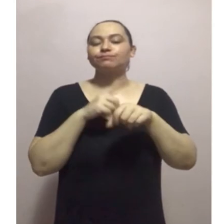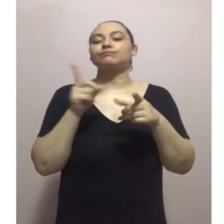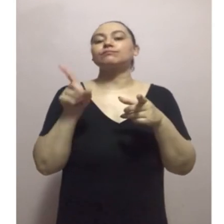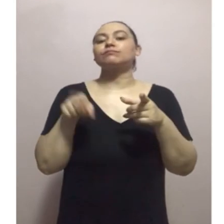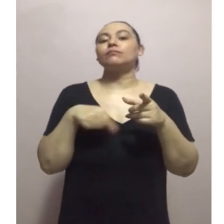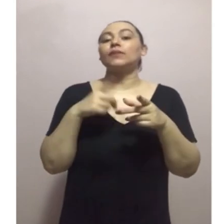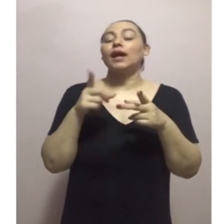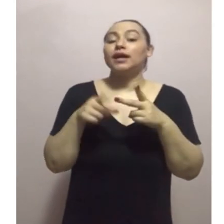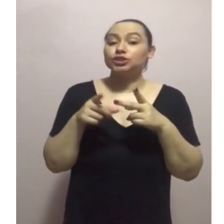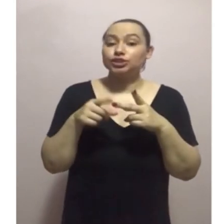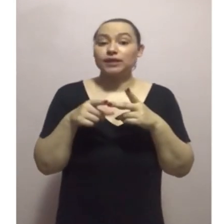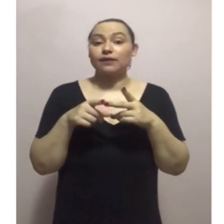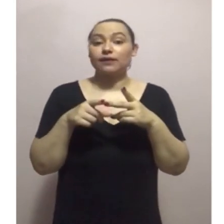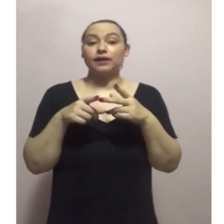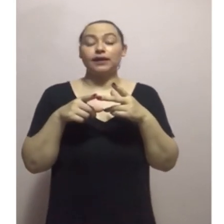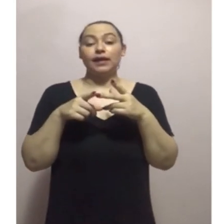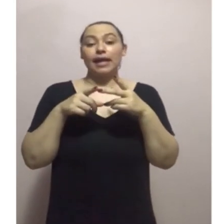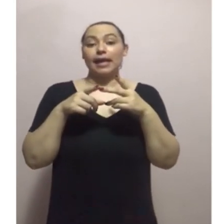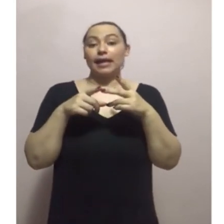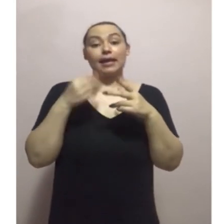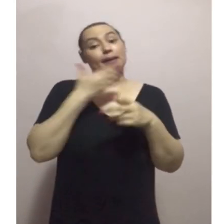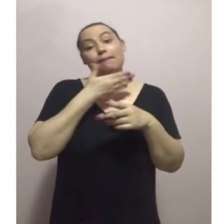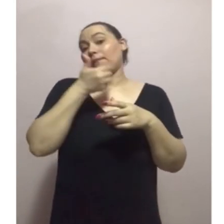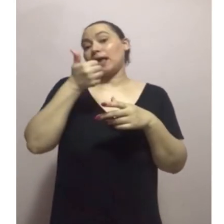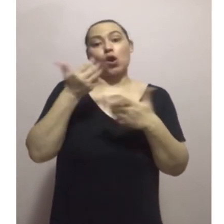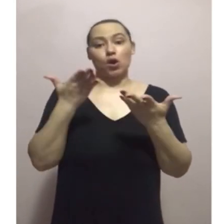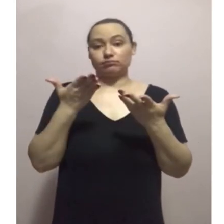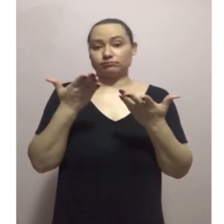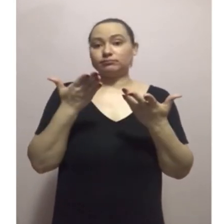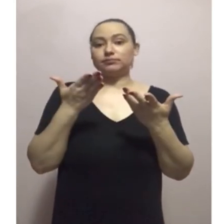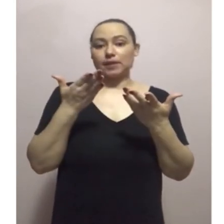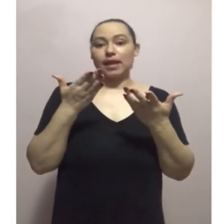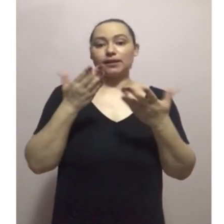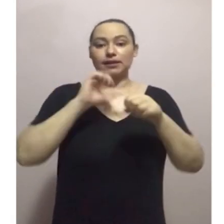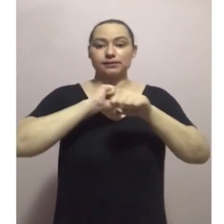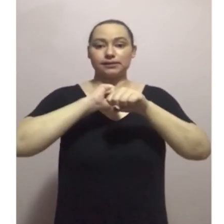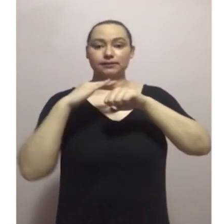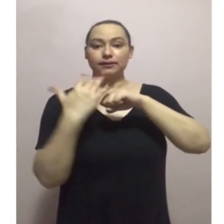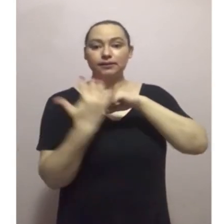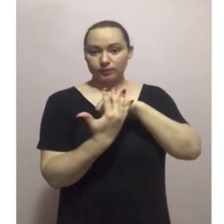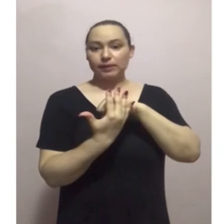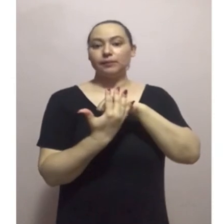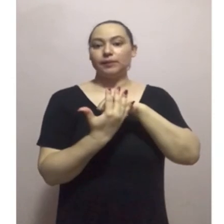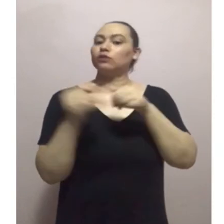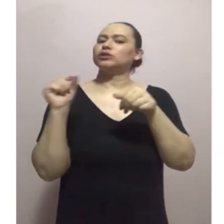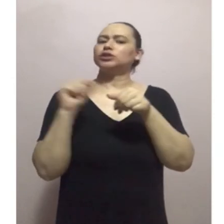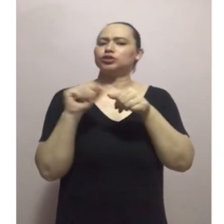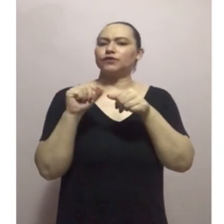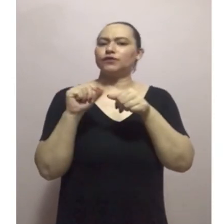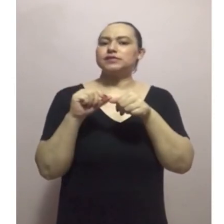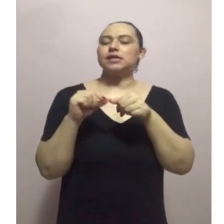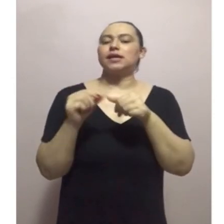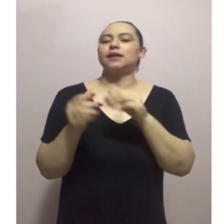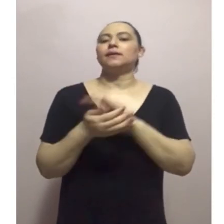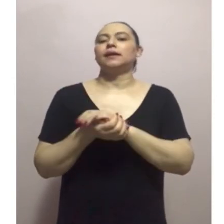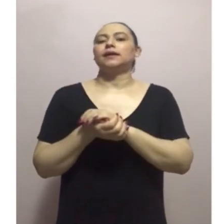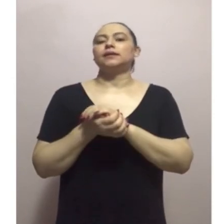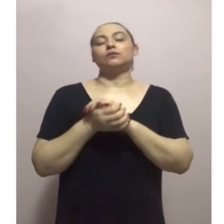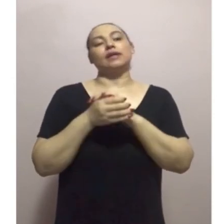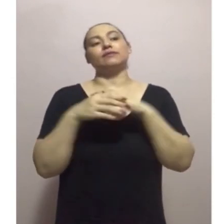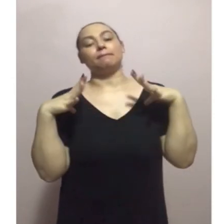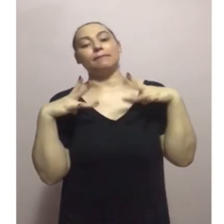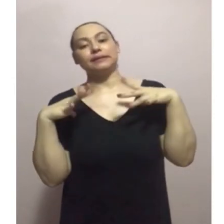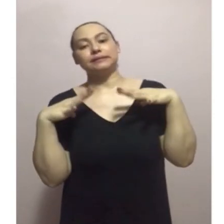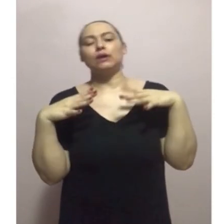do Jacksons, a gente estava no momento melhor da pandemia, quando a gente foi fazer, e aí